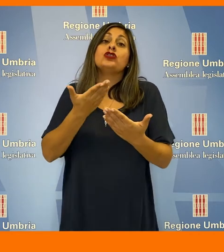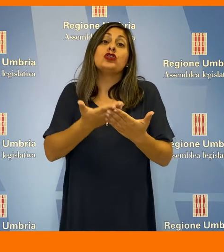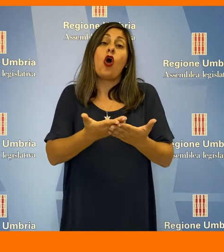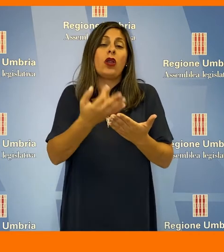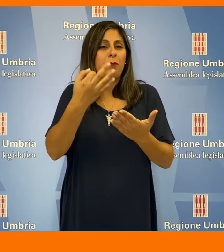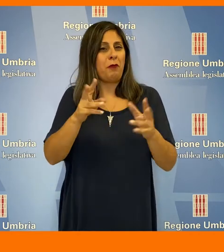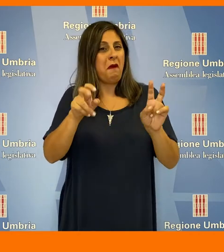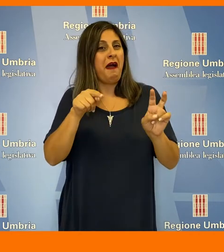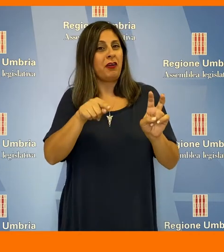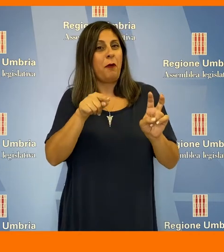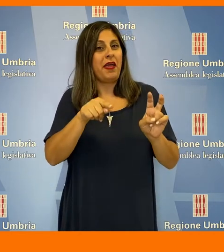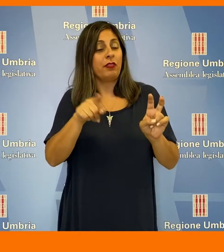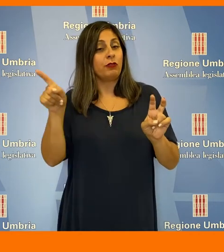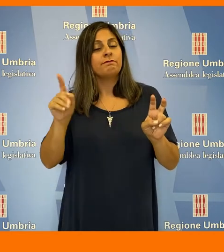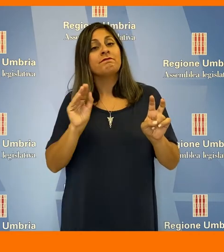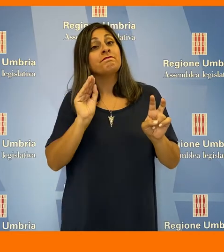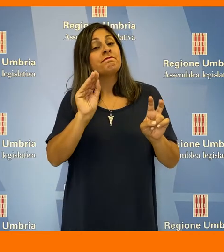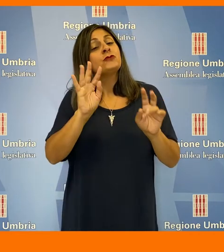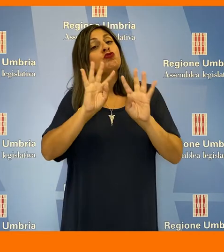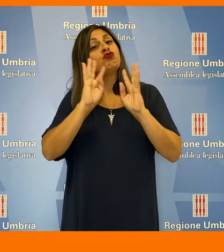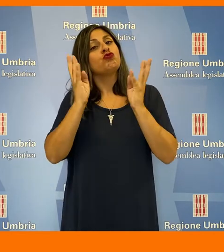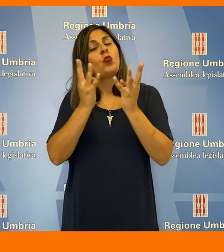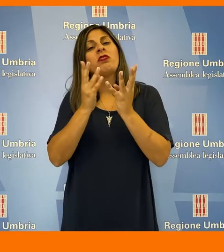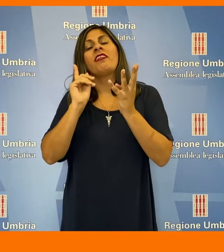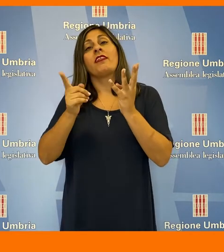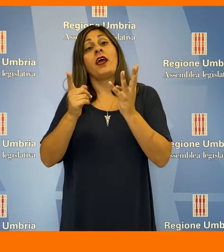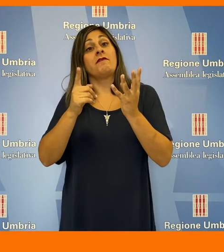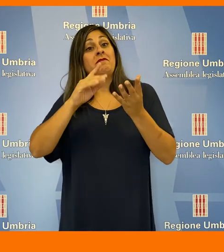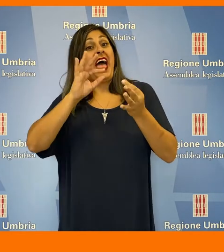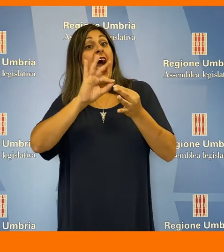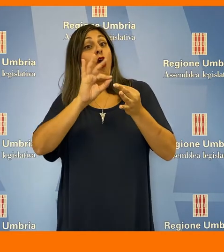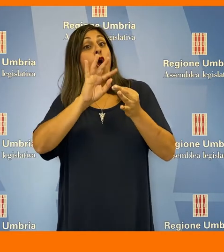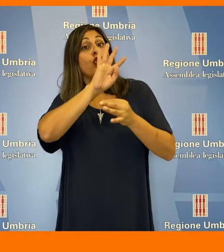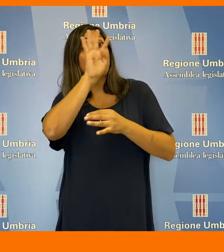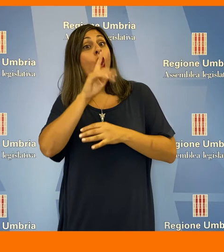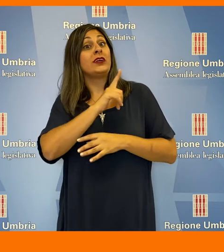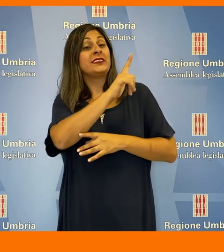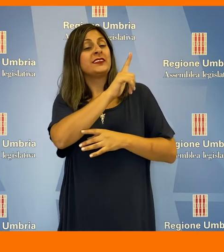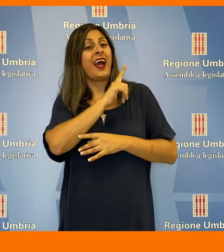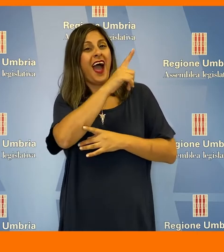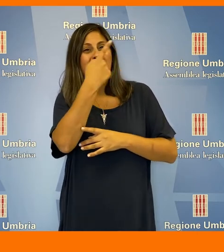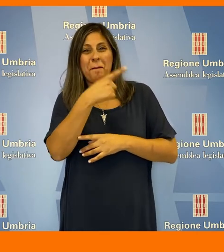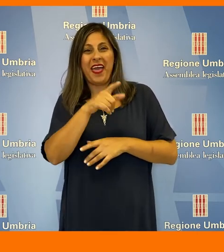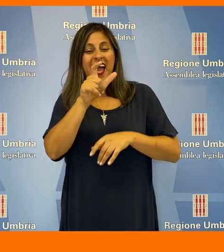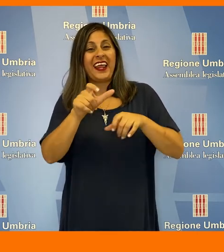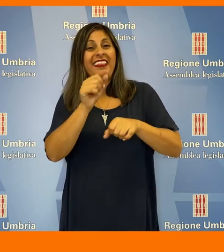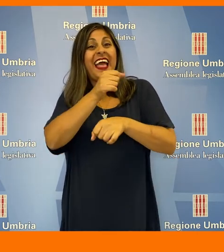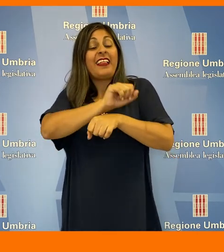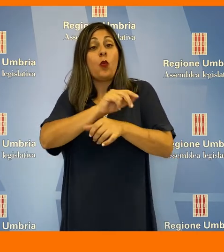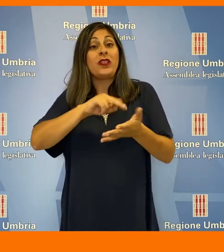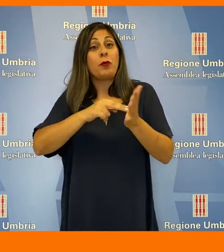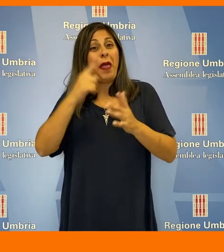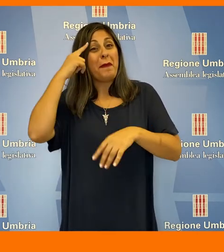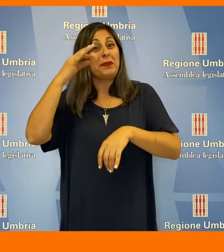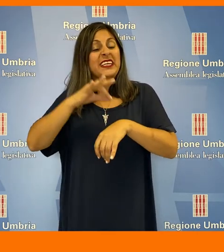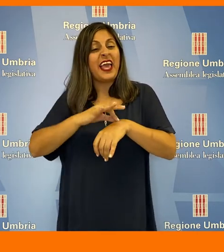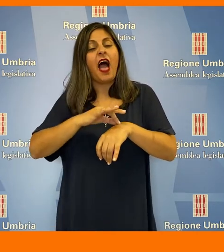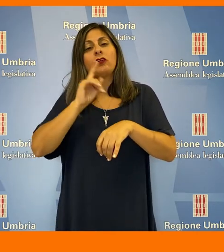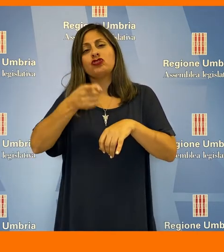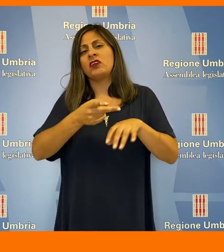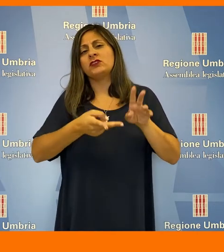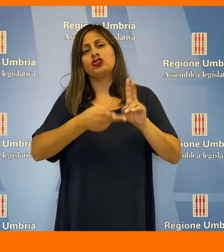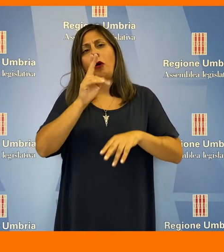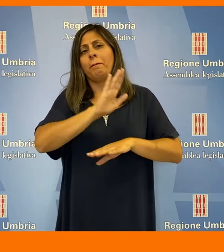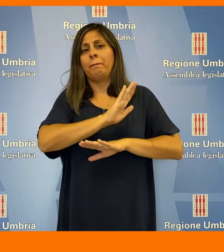di una mozione sul tema con cui chiede alla Giunta di porre fine all'accordo con la Toscana per i detenuti con problemi